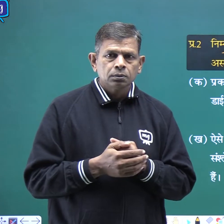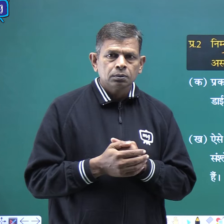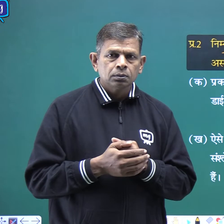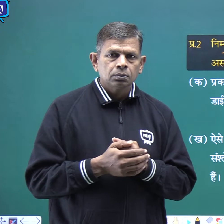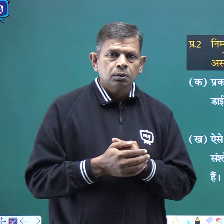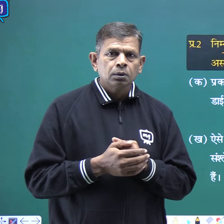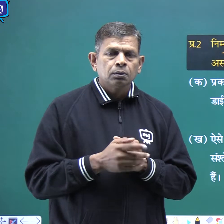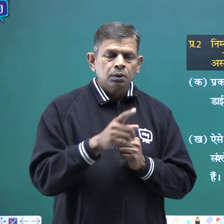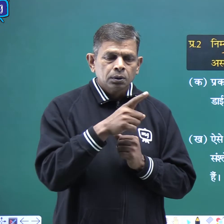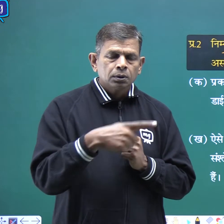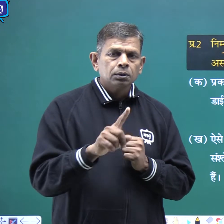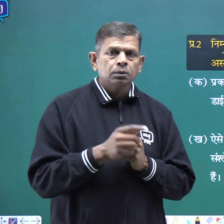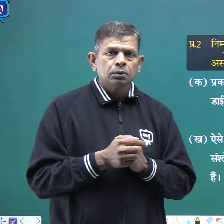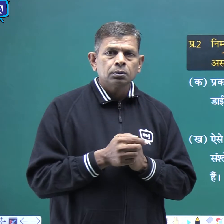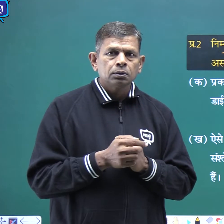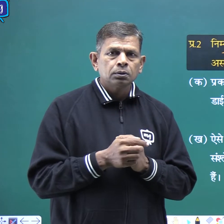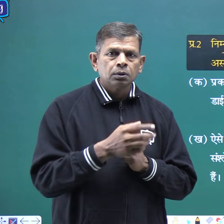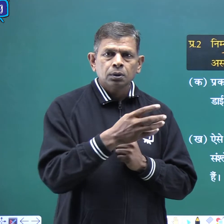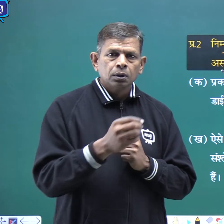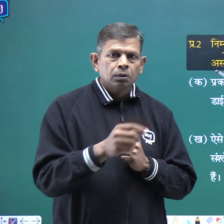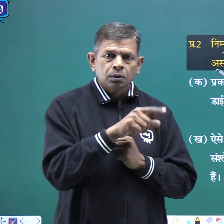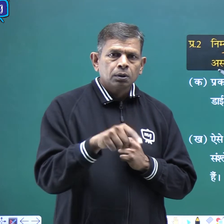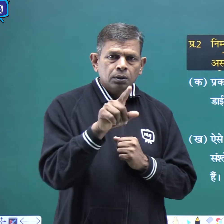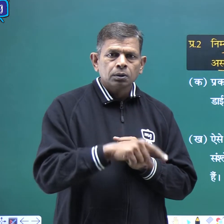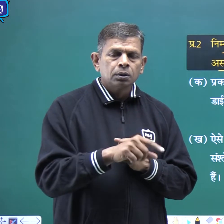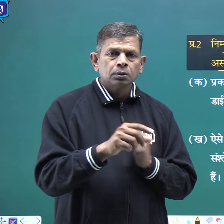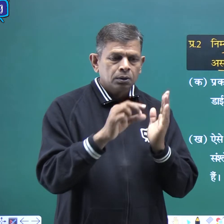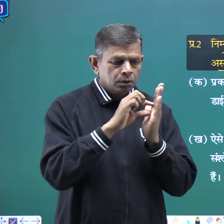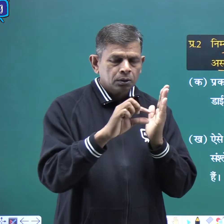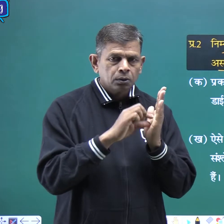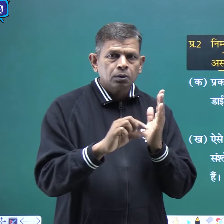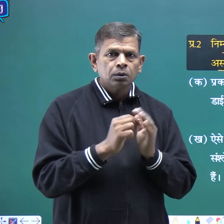से सत्य एवं असत्य कथनों का